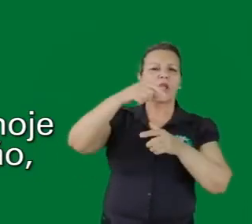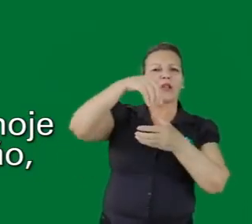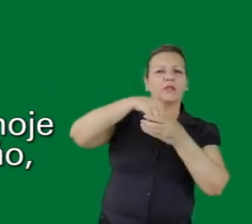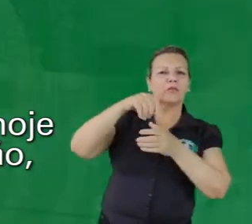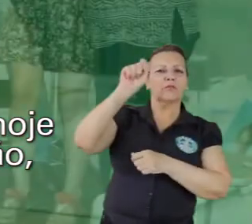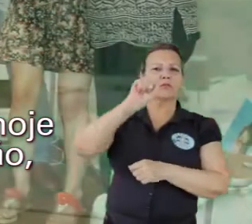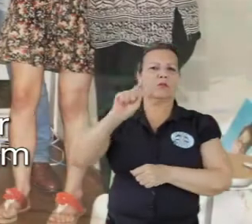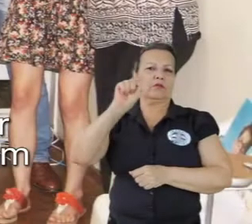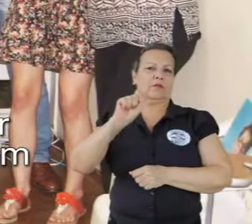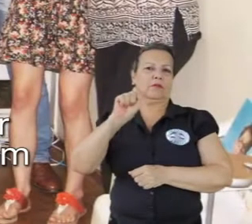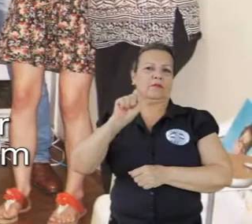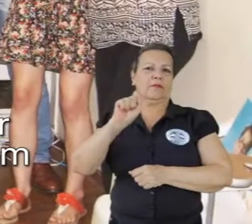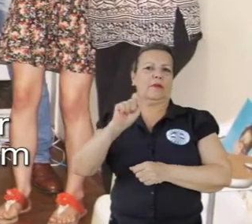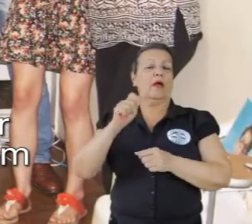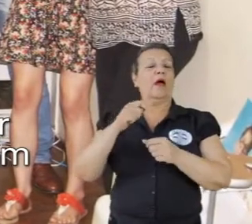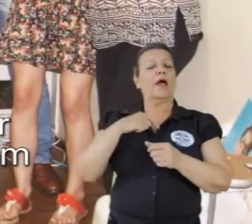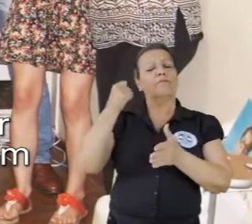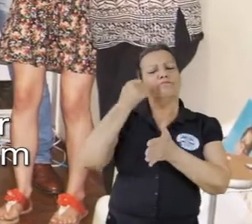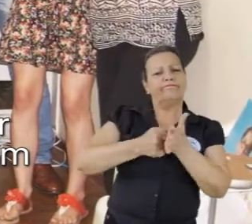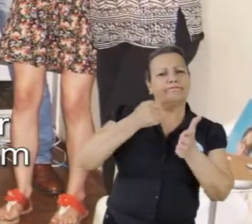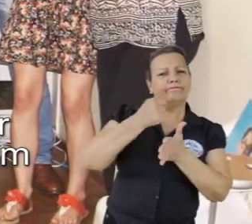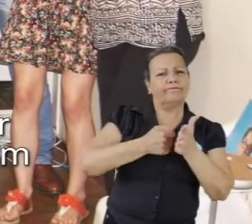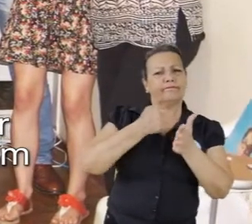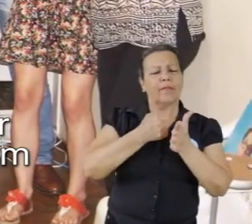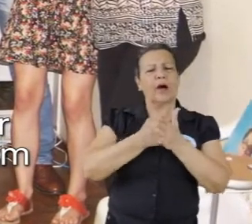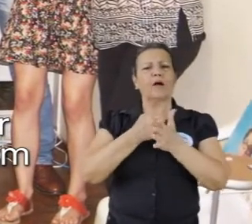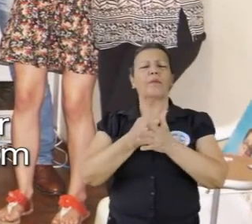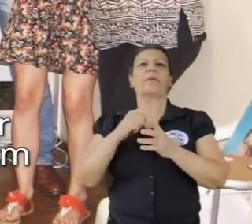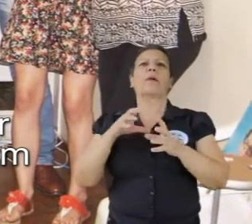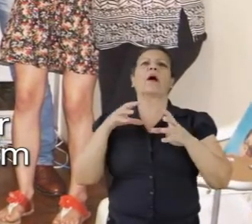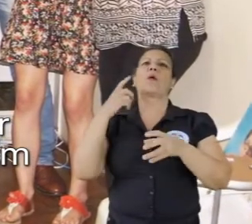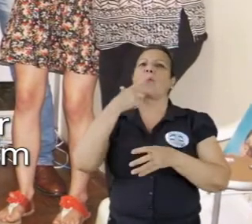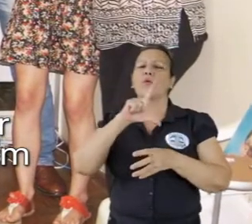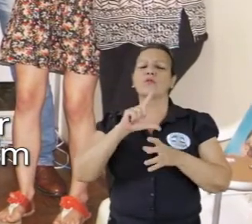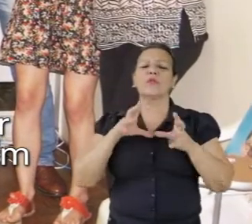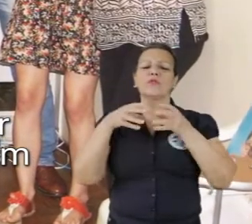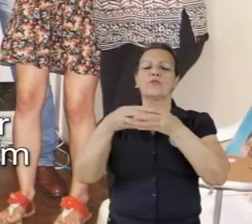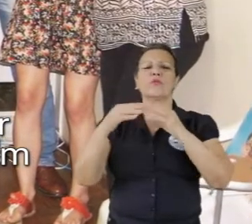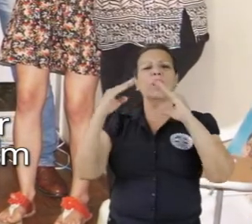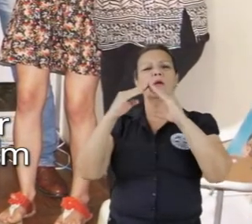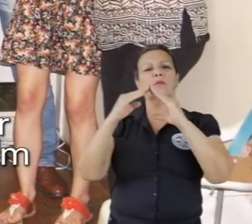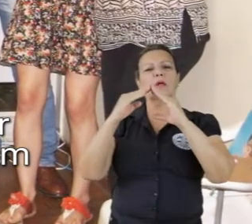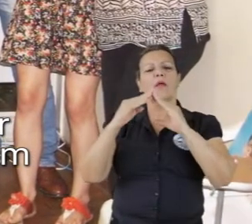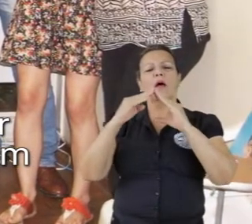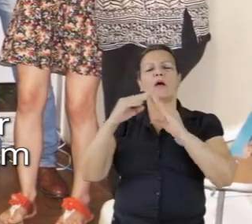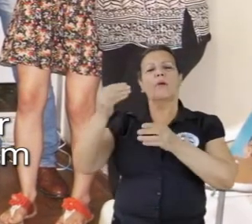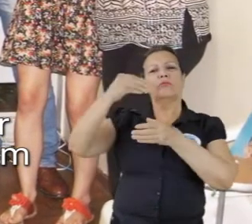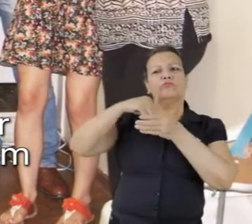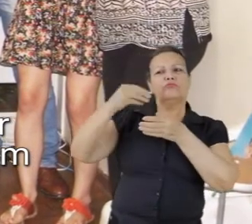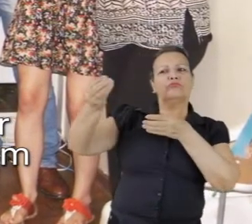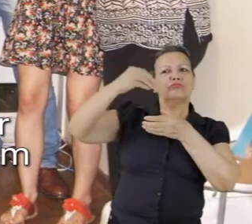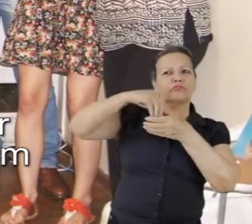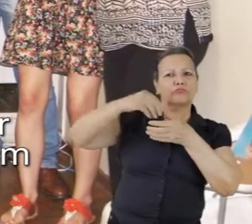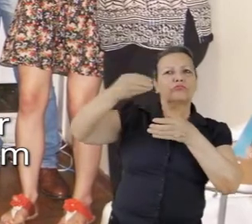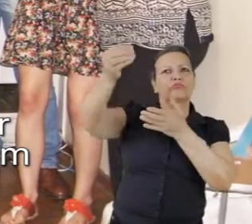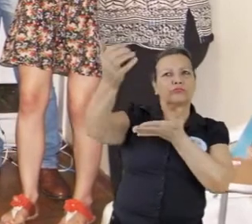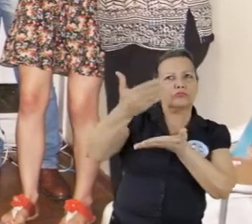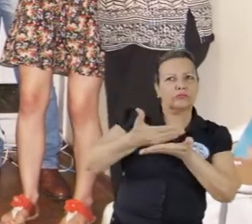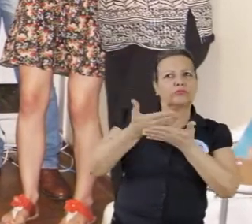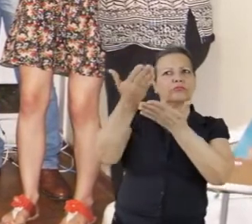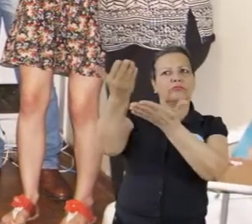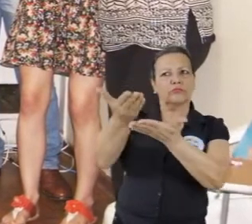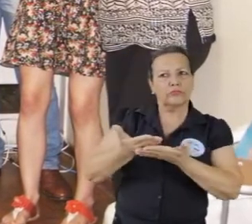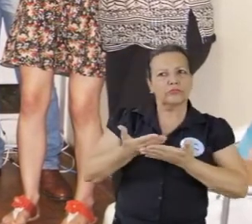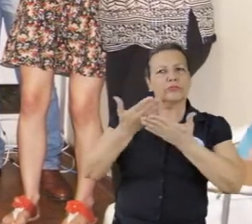na instituição, que é a minha luta para a gente ter um ambiente para que eles